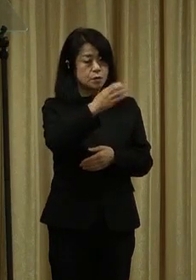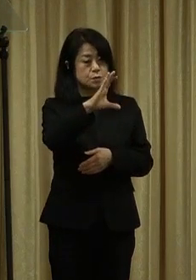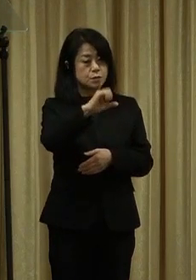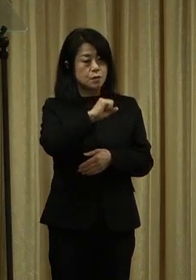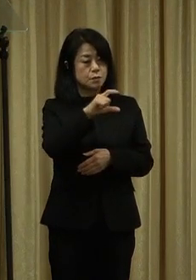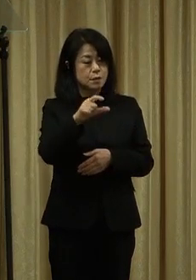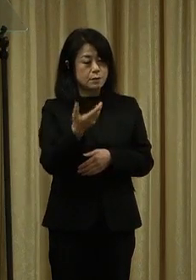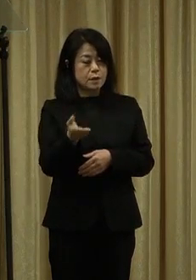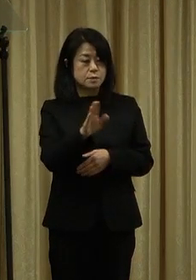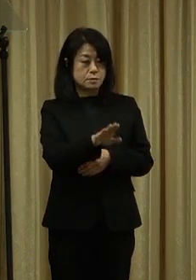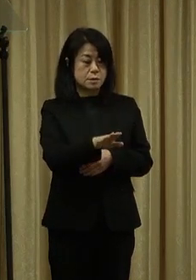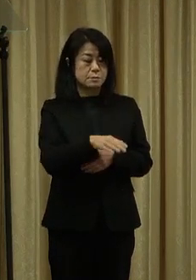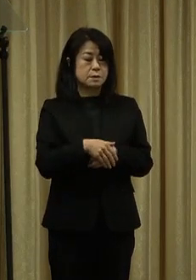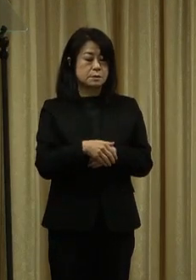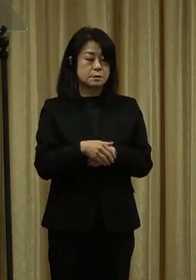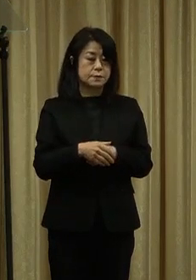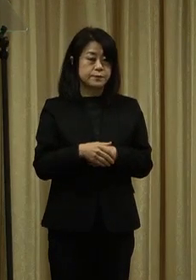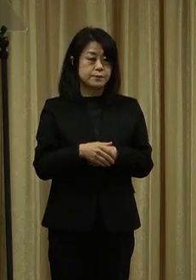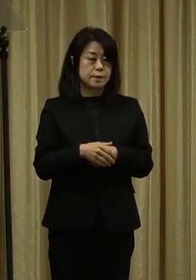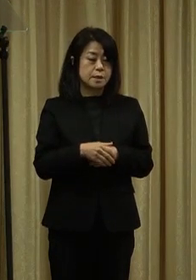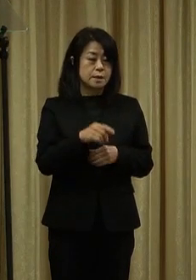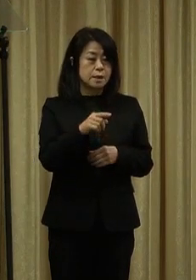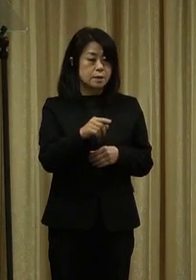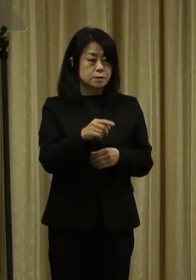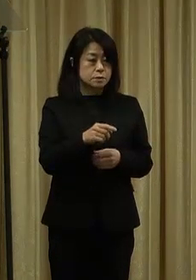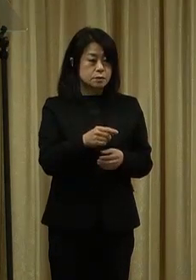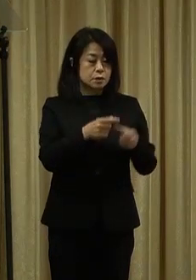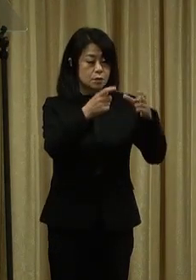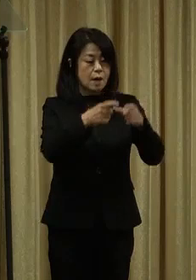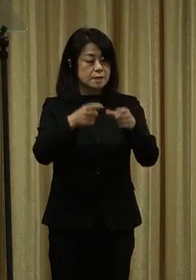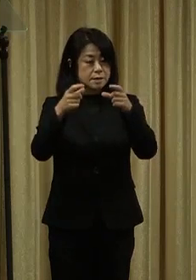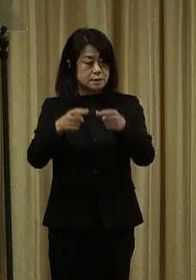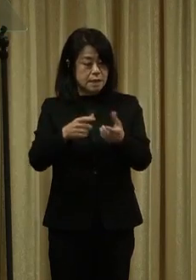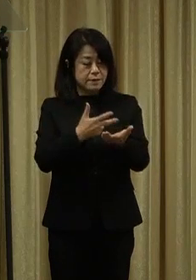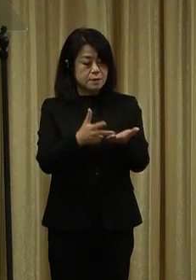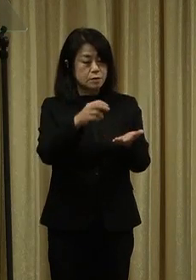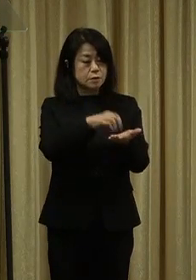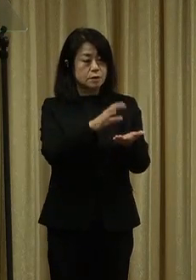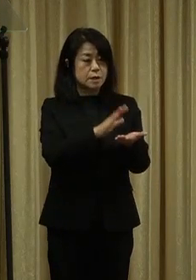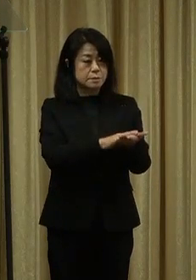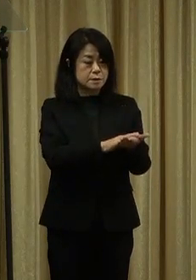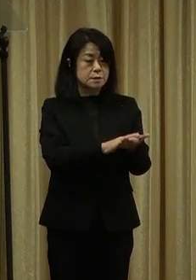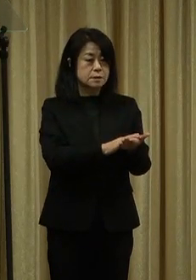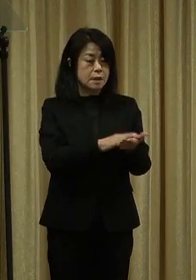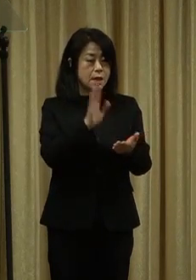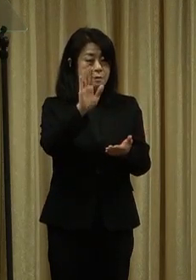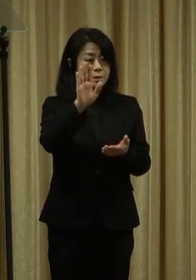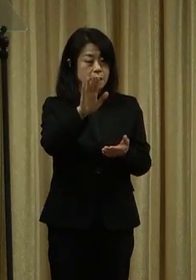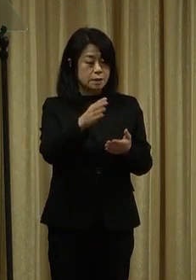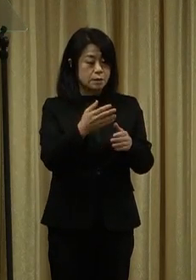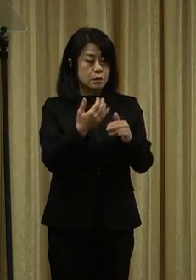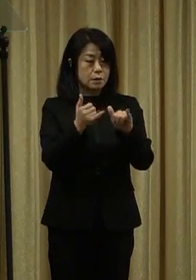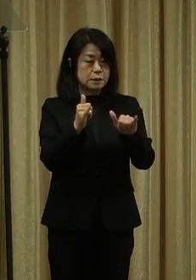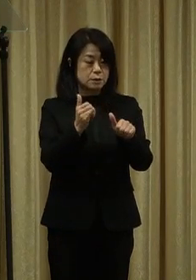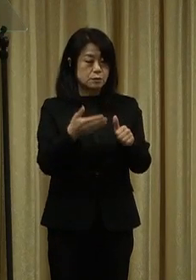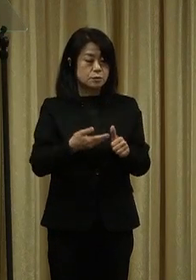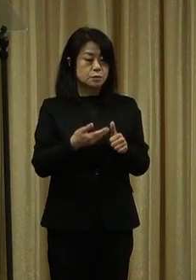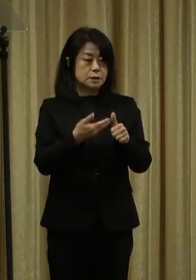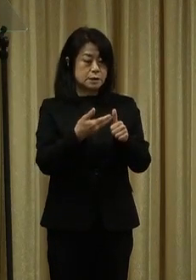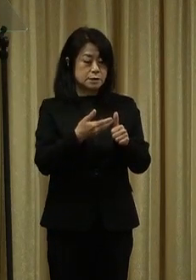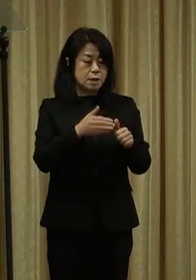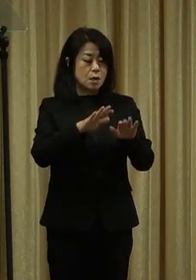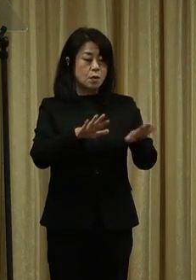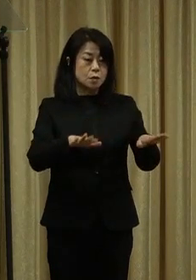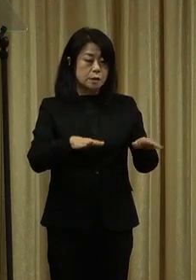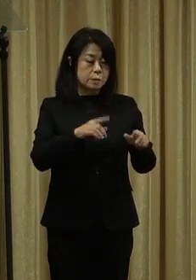円を計上しております。その主な柱は資料に記載のとおりですが、未来へ向けた人づくりとして、まず子